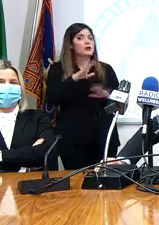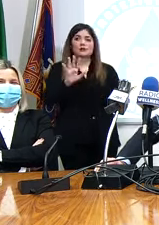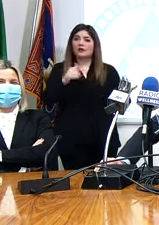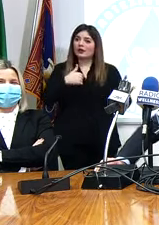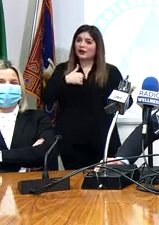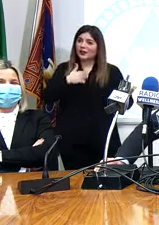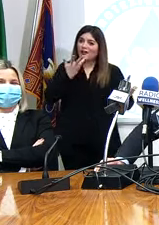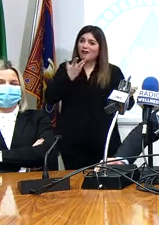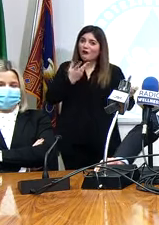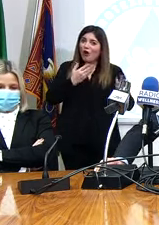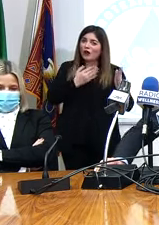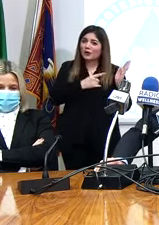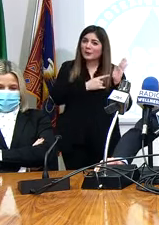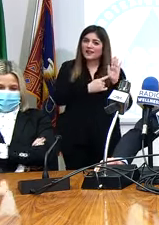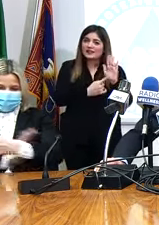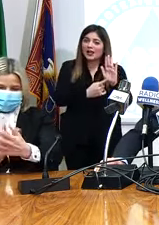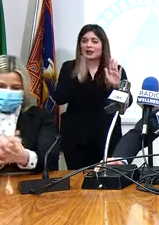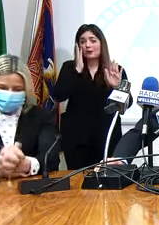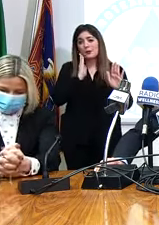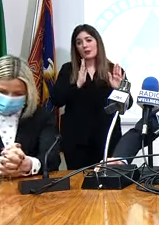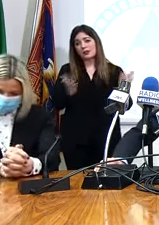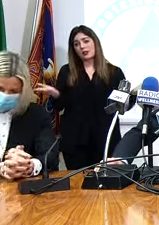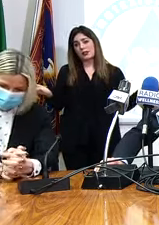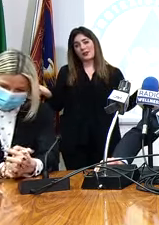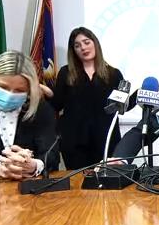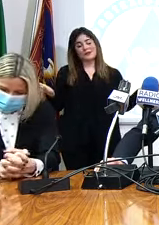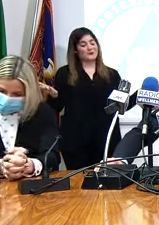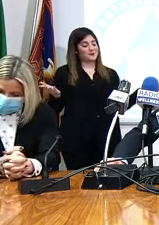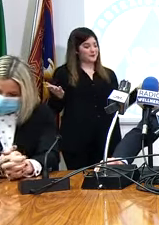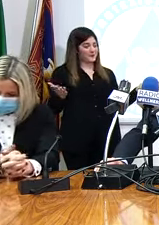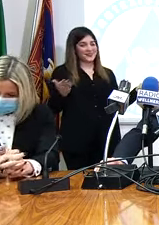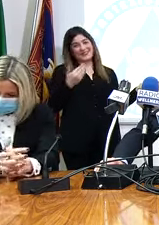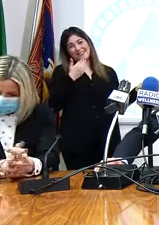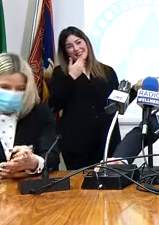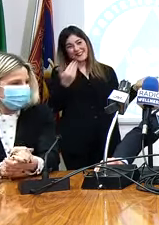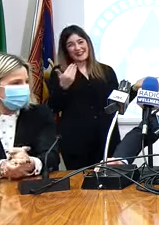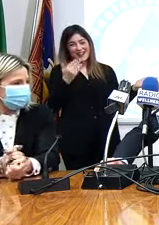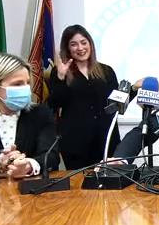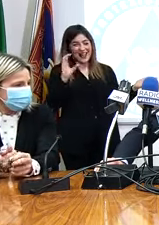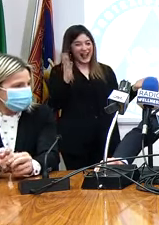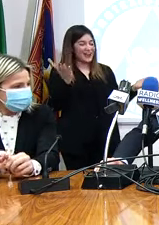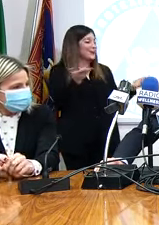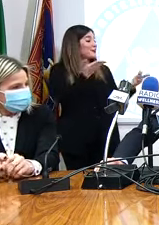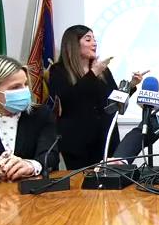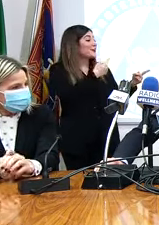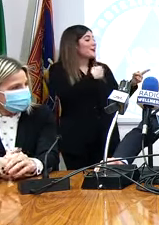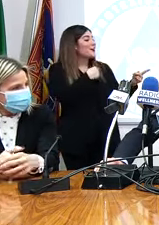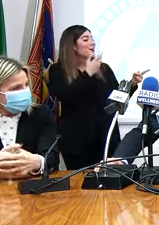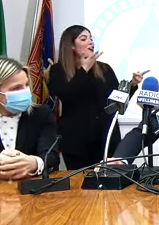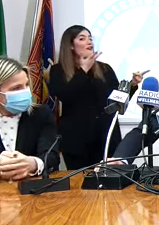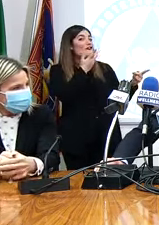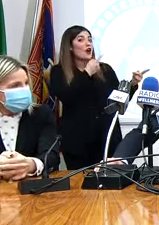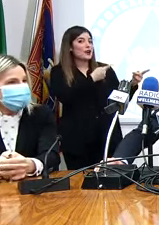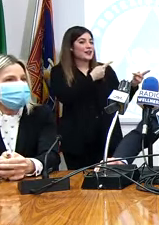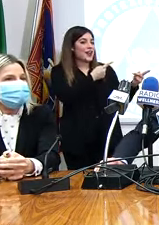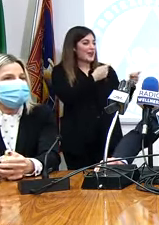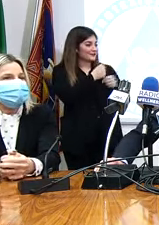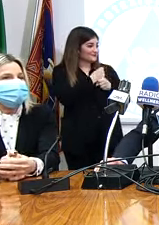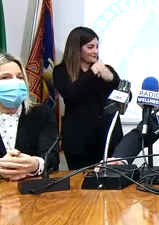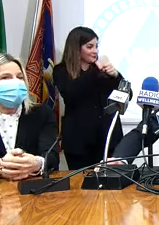C'ho l'onore di presentarlo, di cedergli il posto. No, grazie Carlo. Cedo il posto. Se posso permettermi, se girerei la domanda